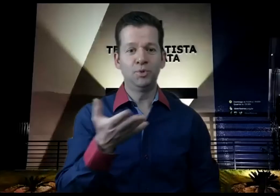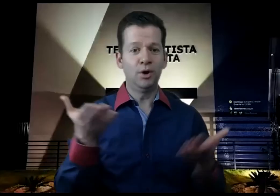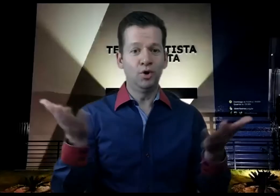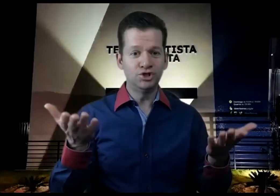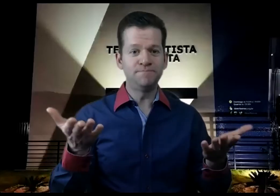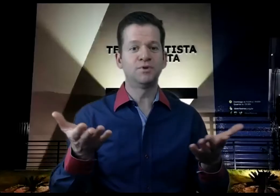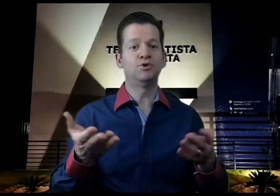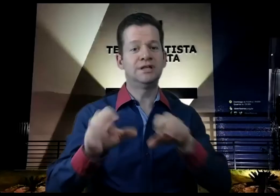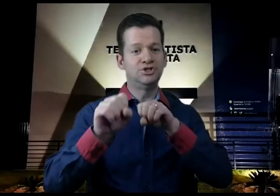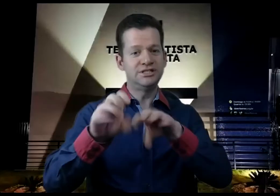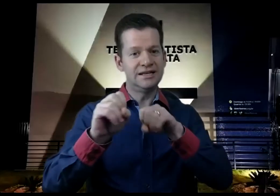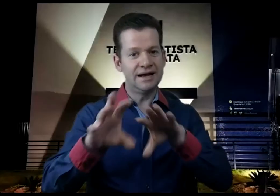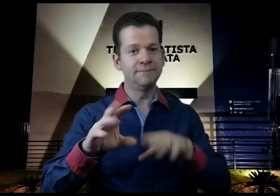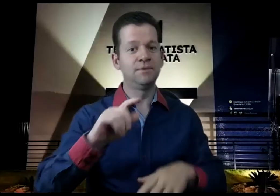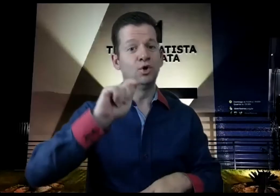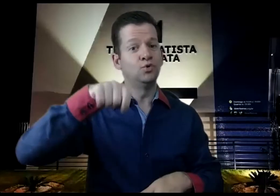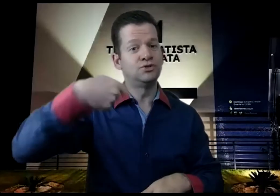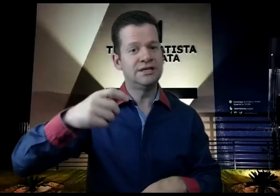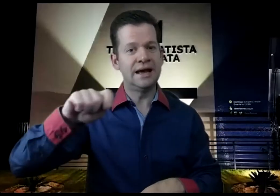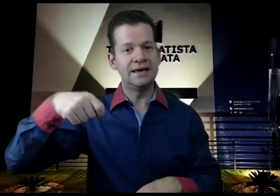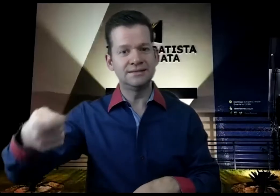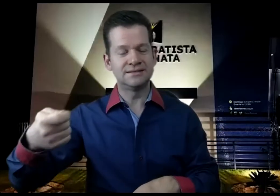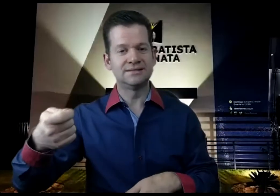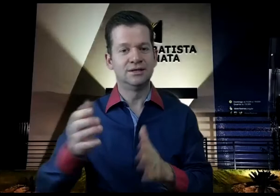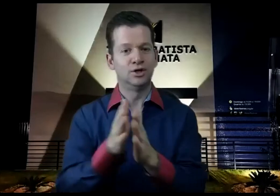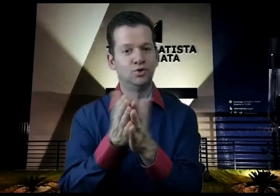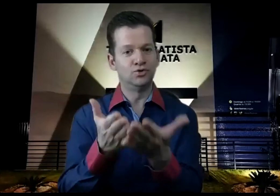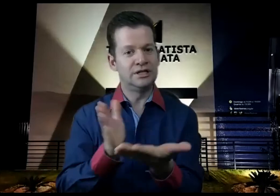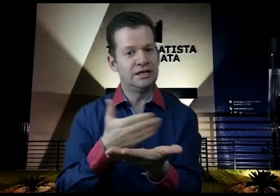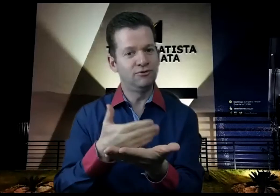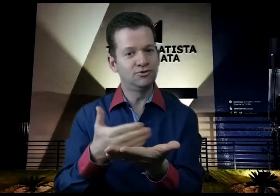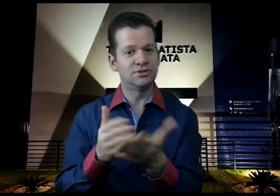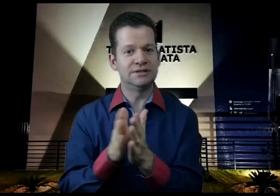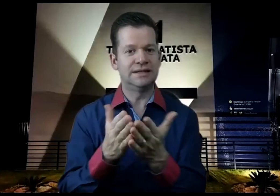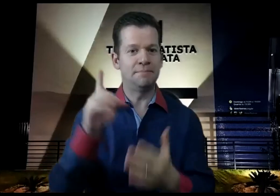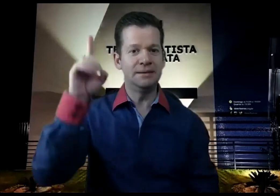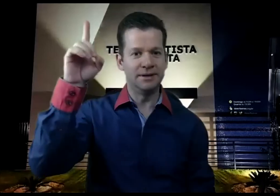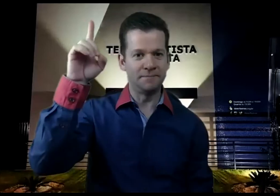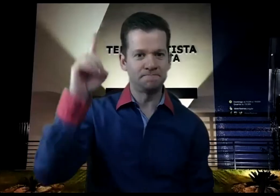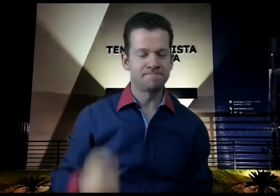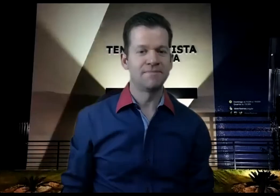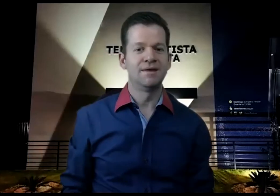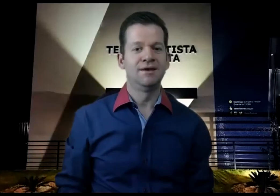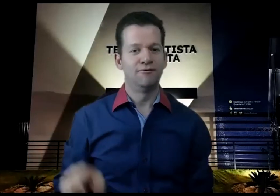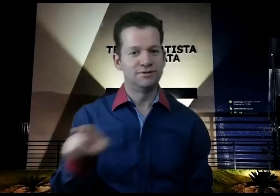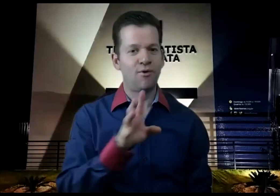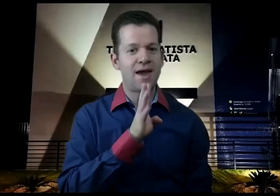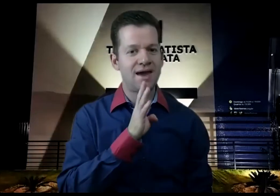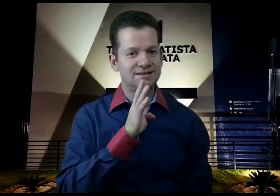Muito bem, hoje eu gostaria de ensinar os sinais dos livros da Bíblia. Você conhece